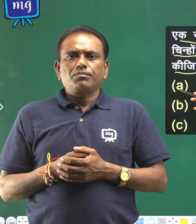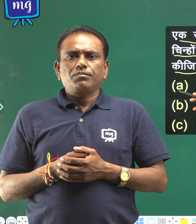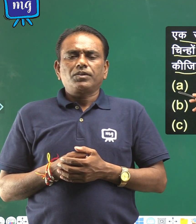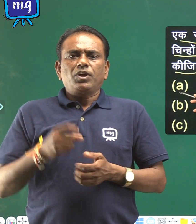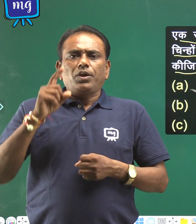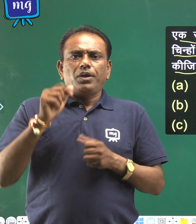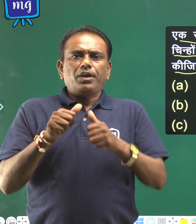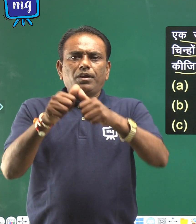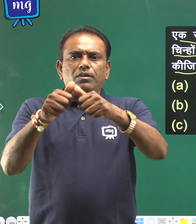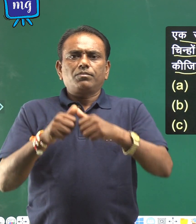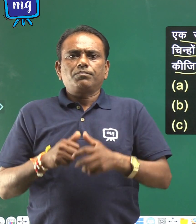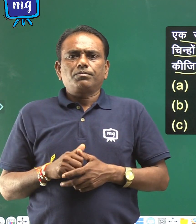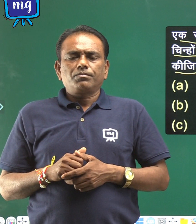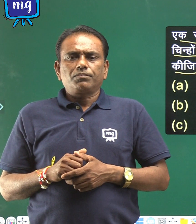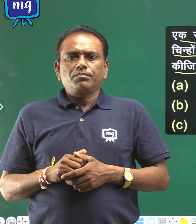ए,